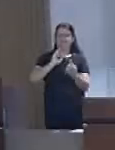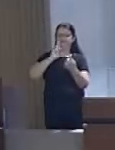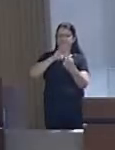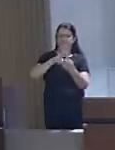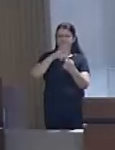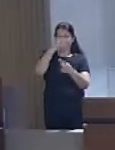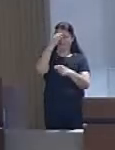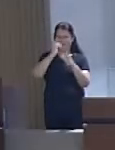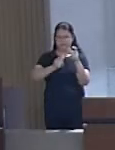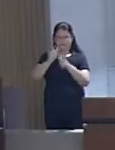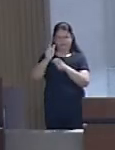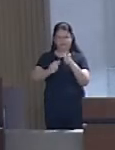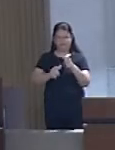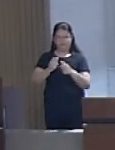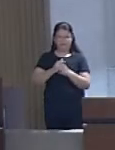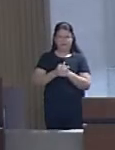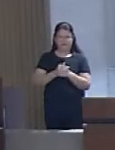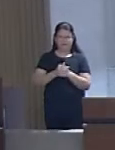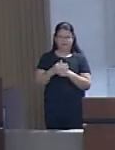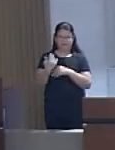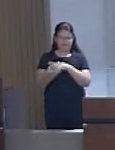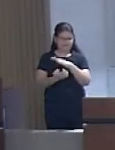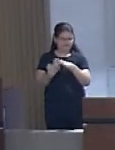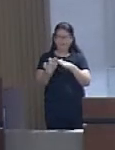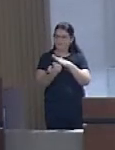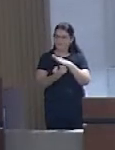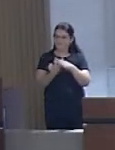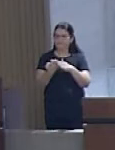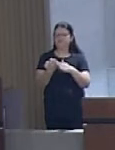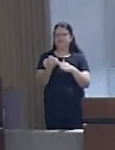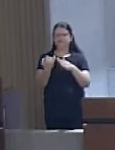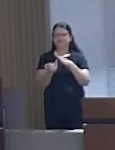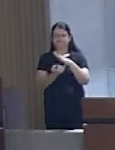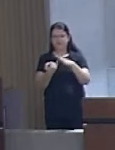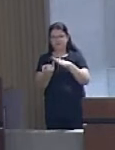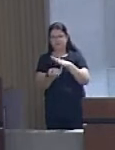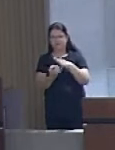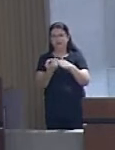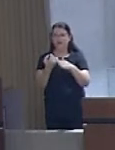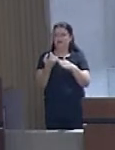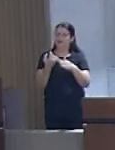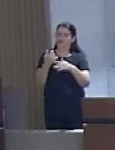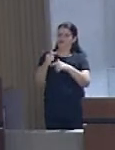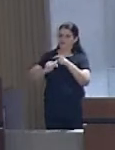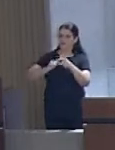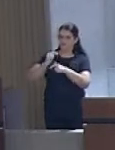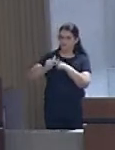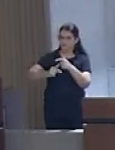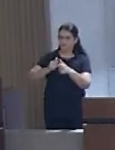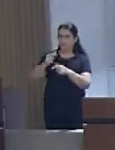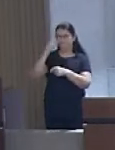representantes de entidades e de organizações que fazem a luta diária e que